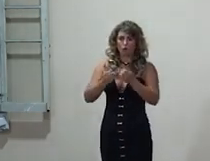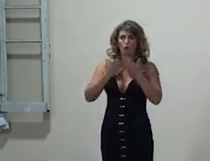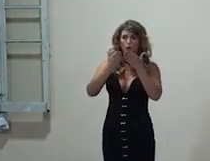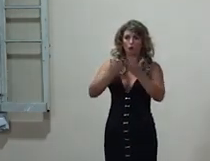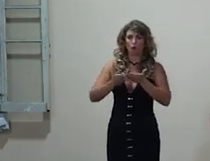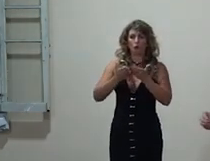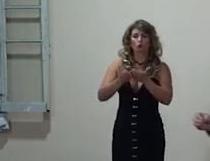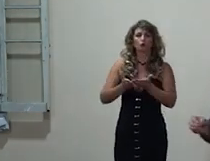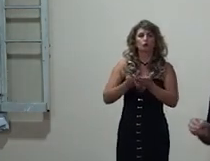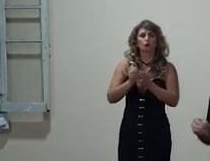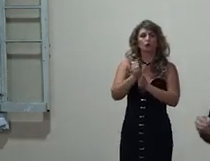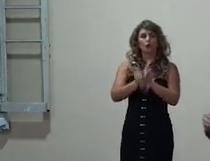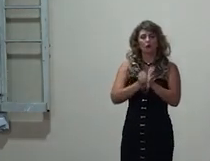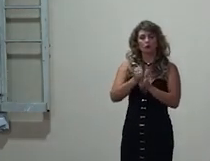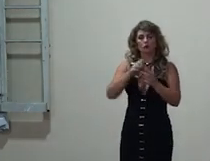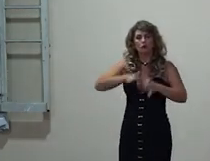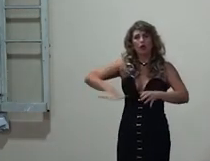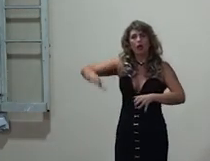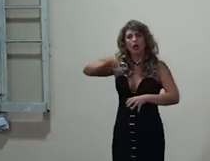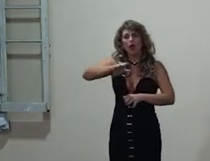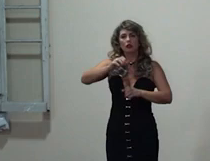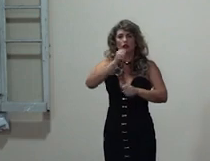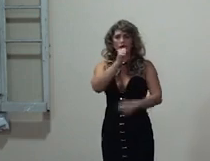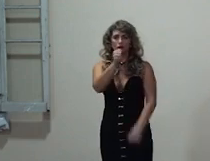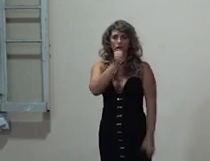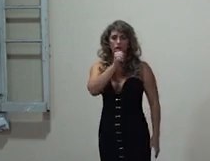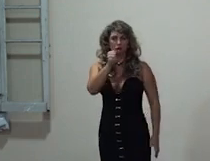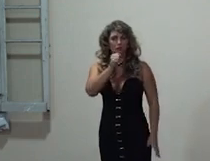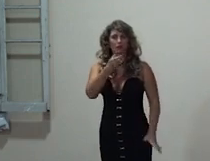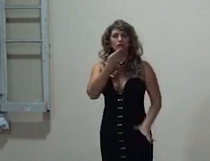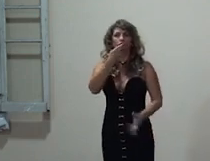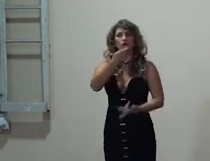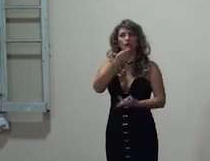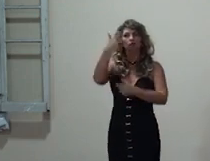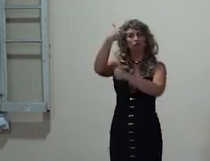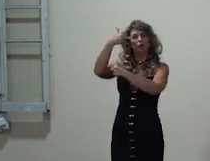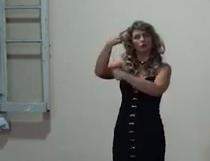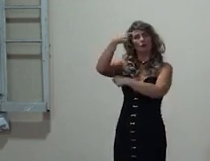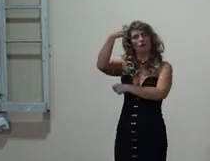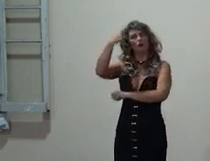de Paranaguá e de comunicação, me falou de uma ideia espetacular,